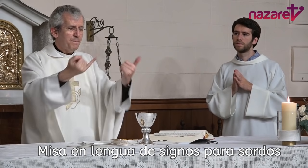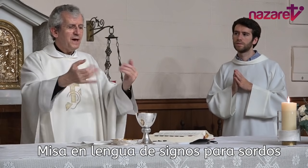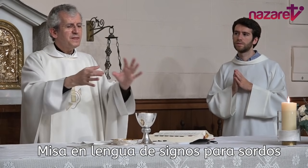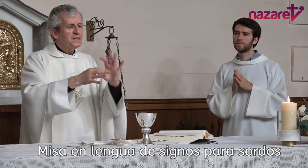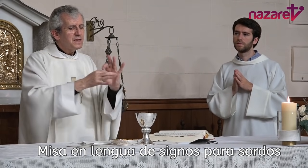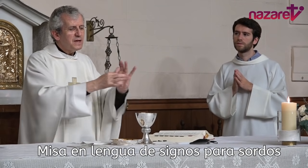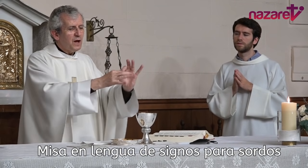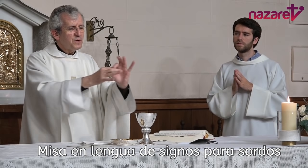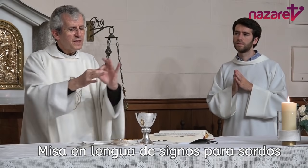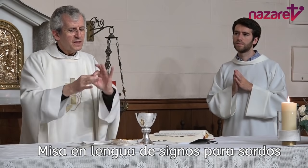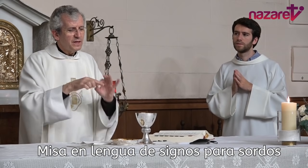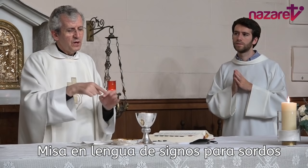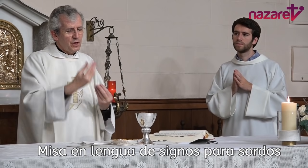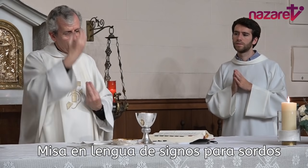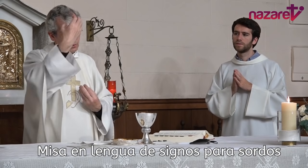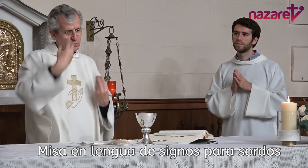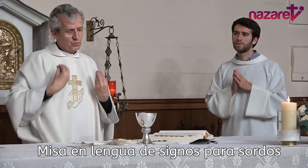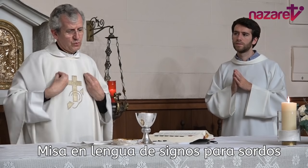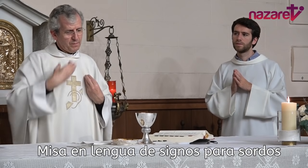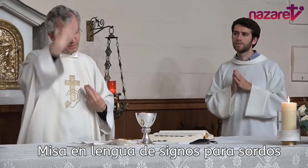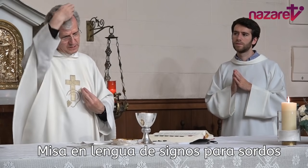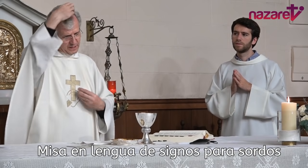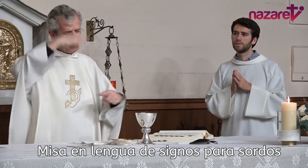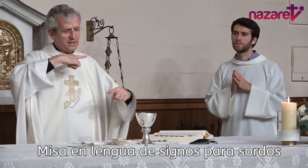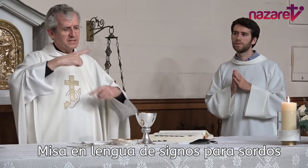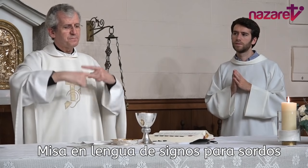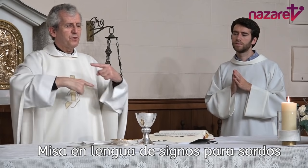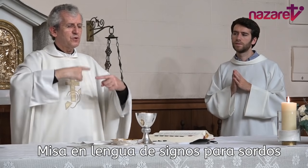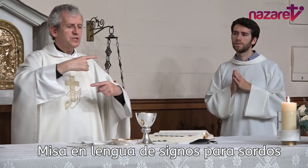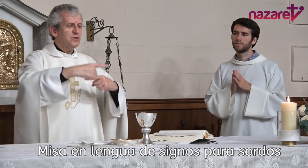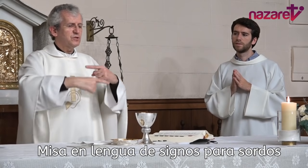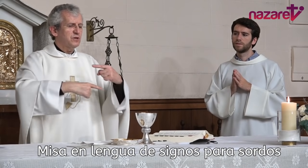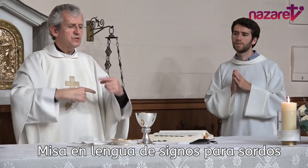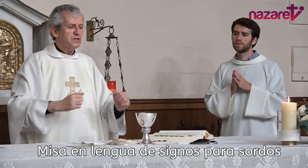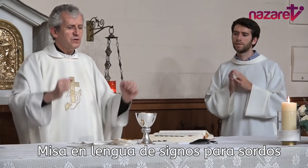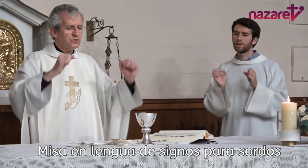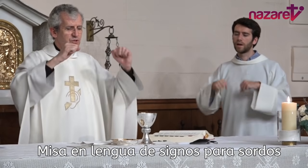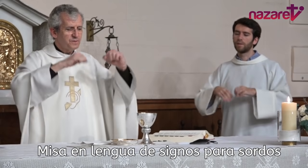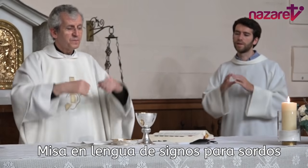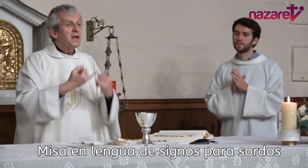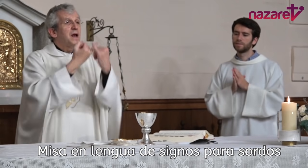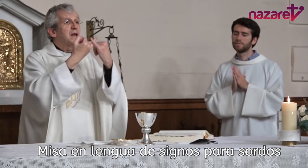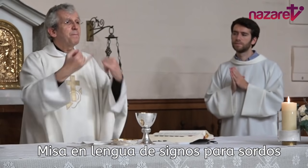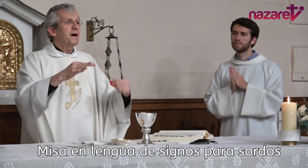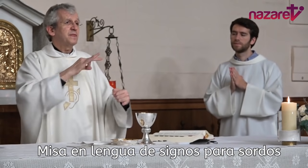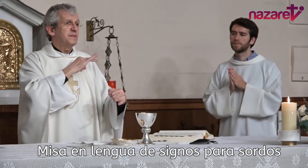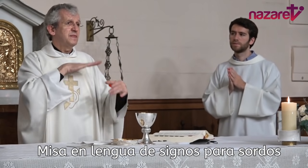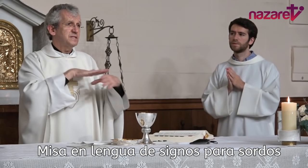paz y la unidad. Tú que vives y reinas por los siglos de los siglos, amén. La paz del